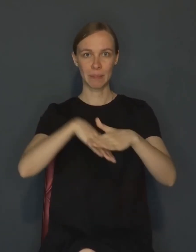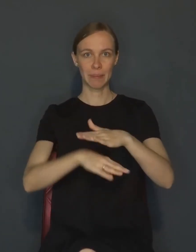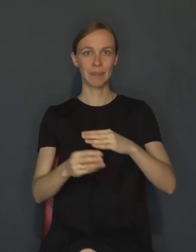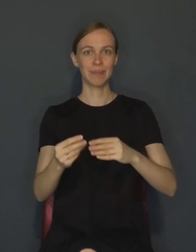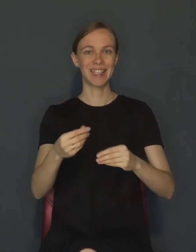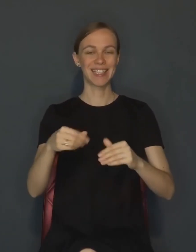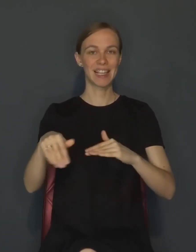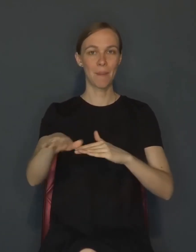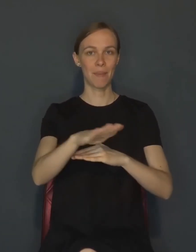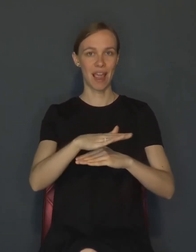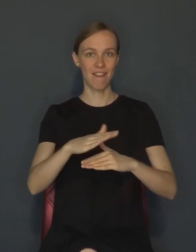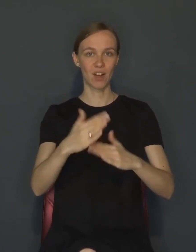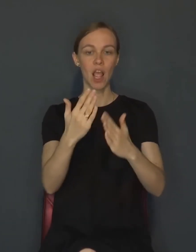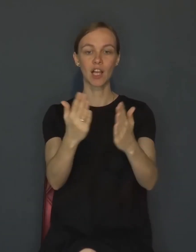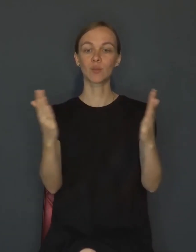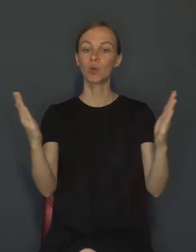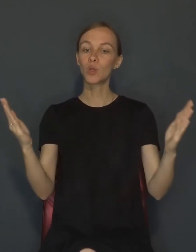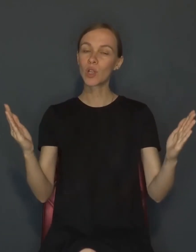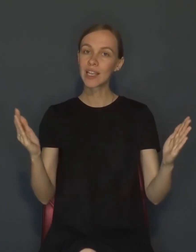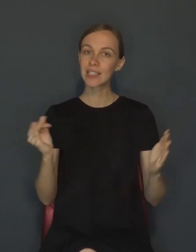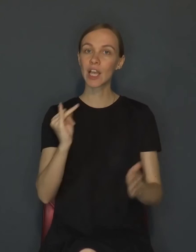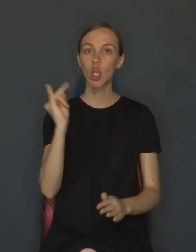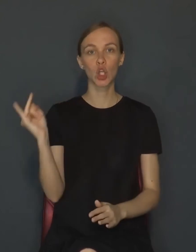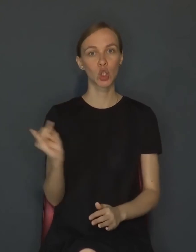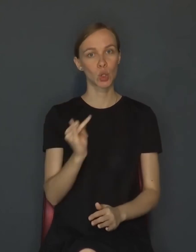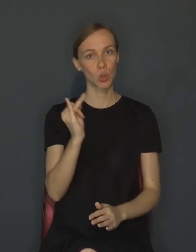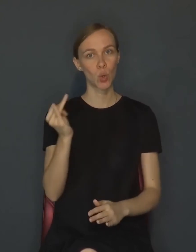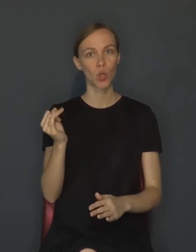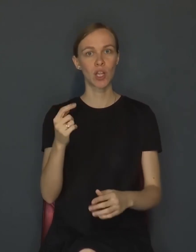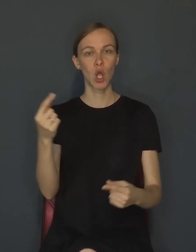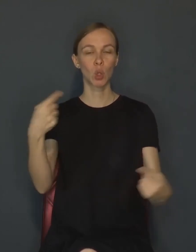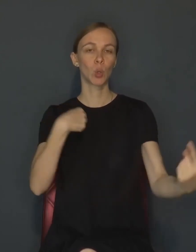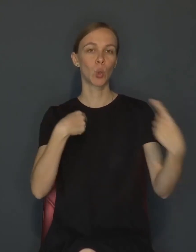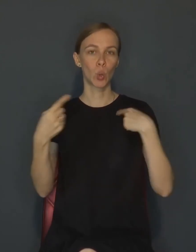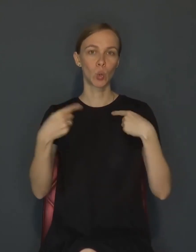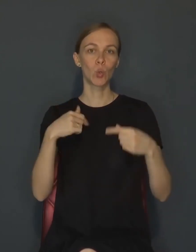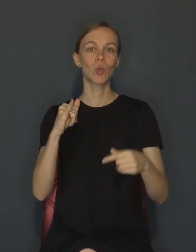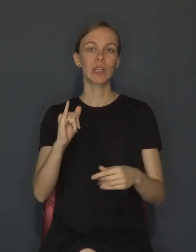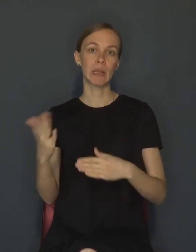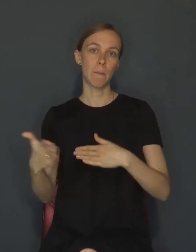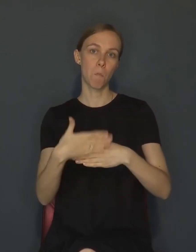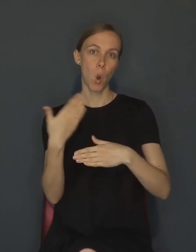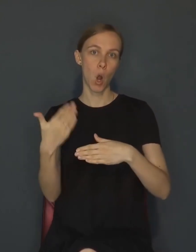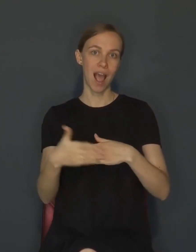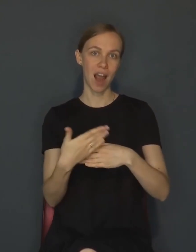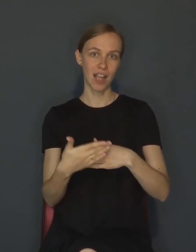«Історія тортур та покарань».